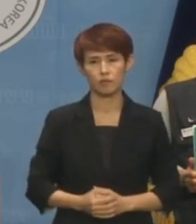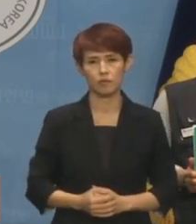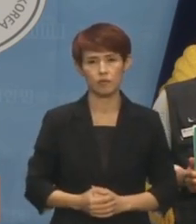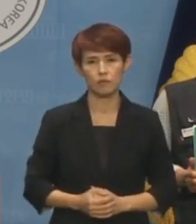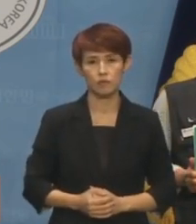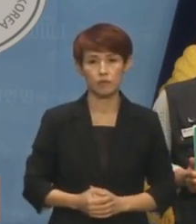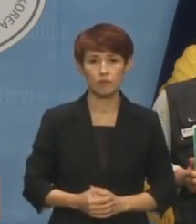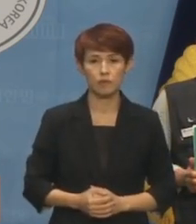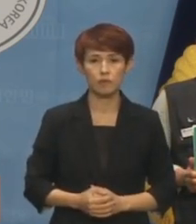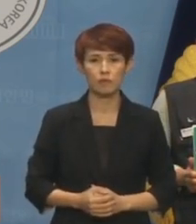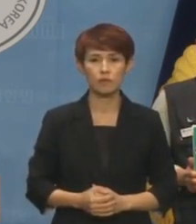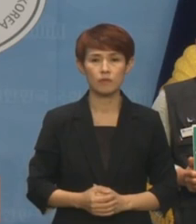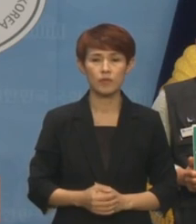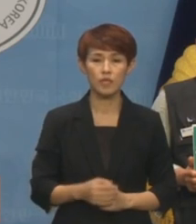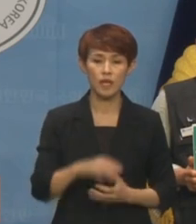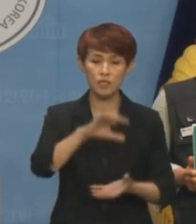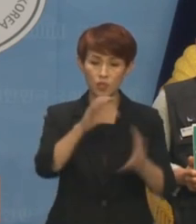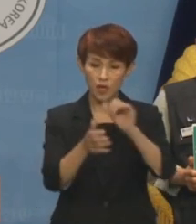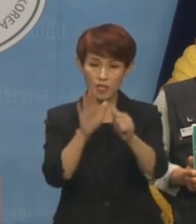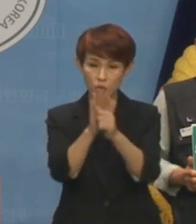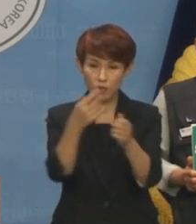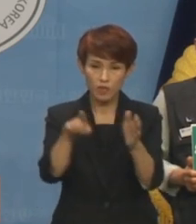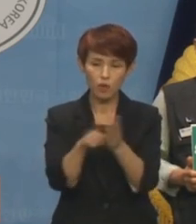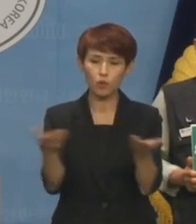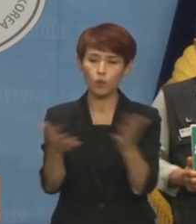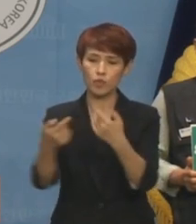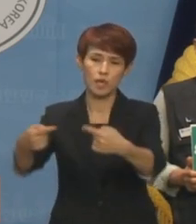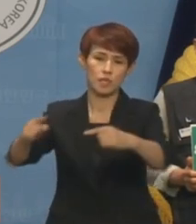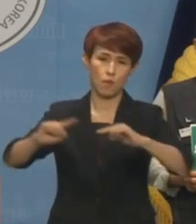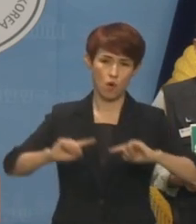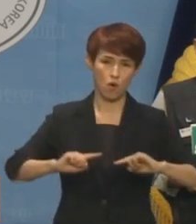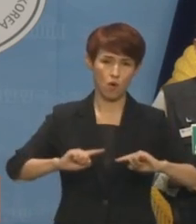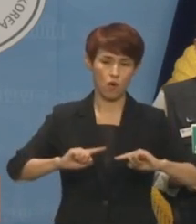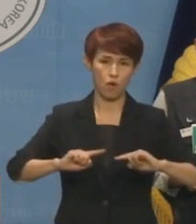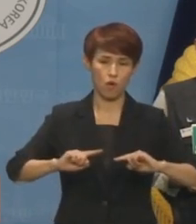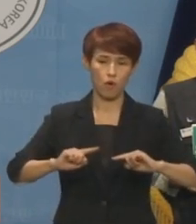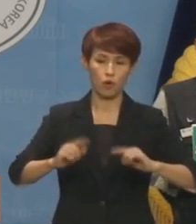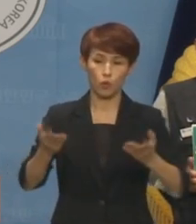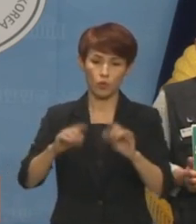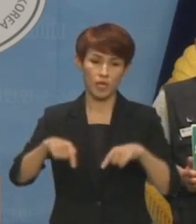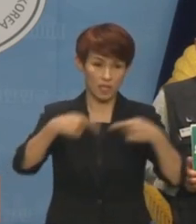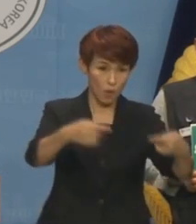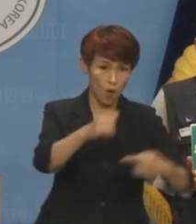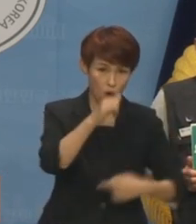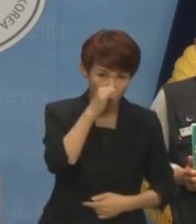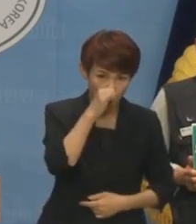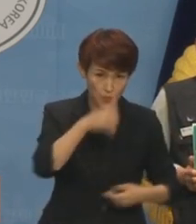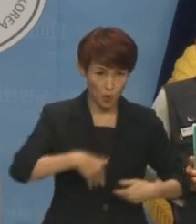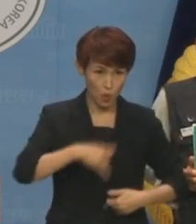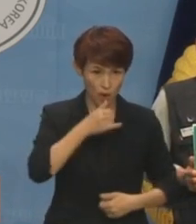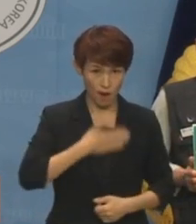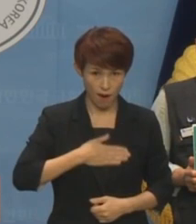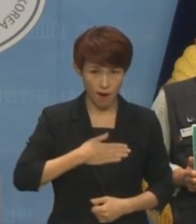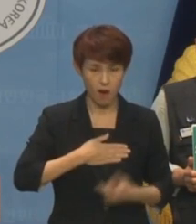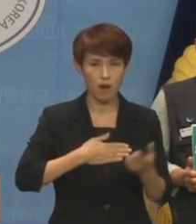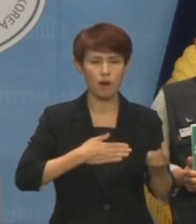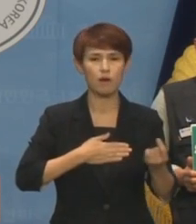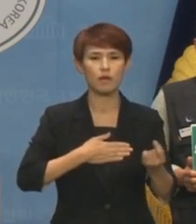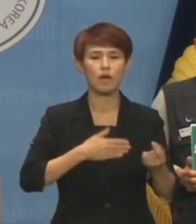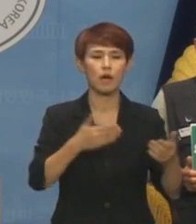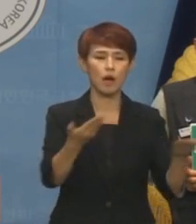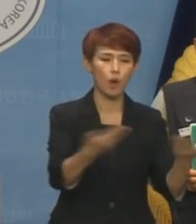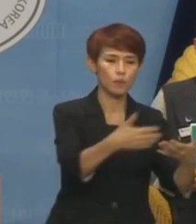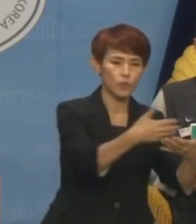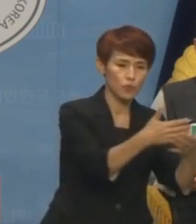한편으로는 전환 지원을 위해 노동자가 참여하는 논의 구조의 필요성을 인정한 만큼 업종별로도 지역별로도 이러한